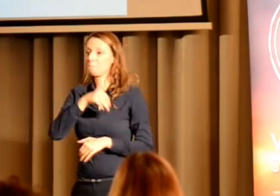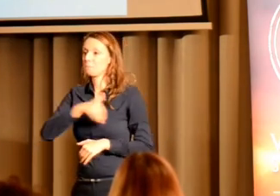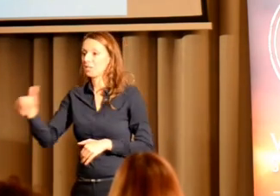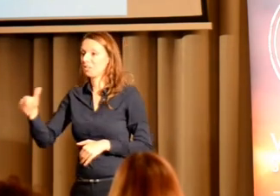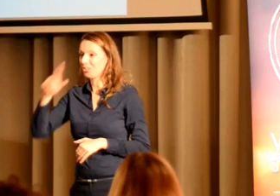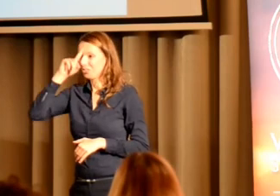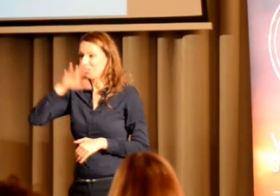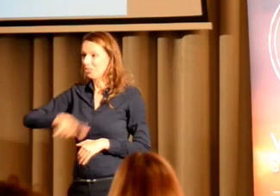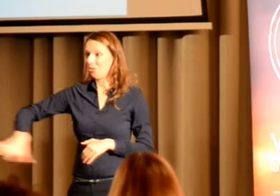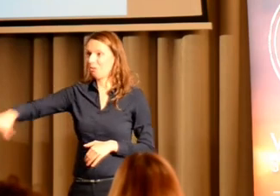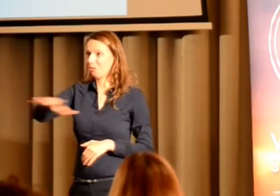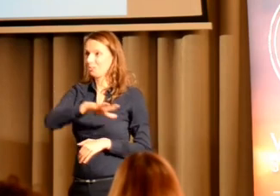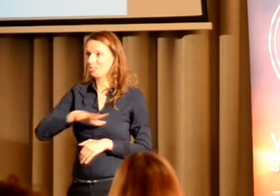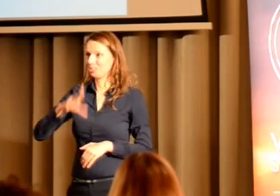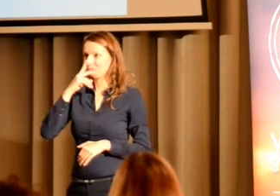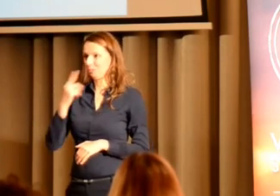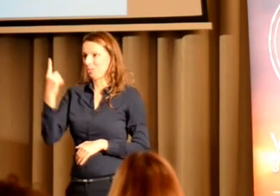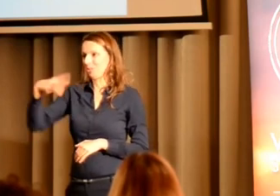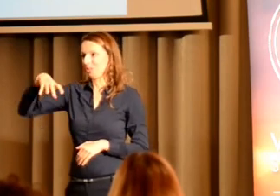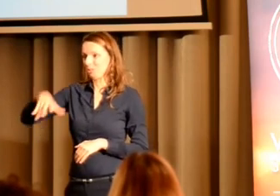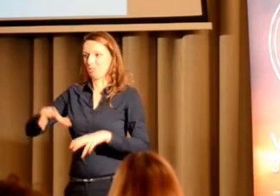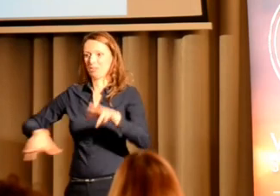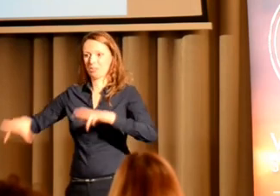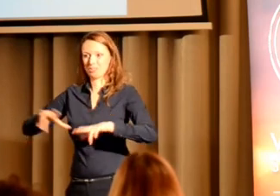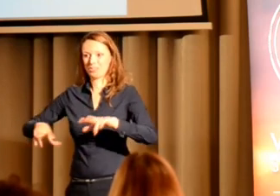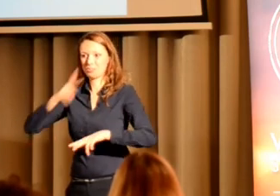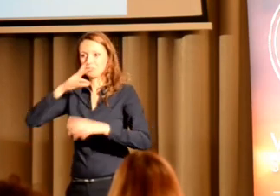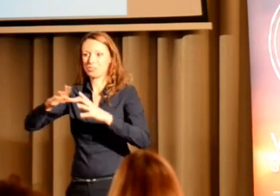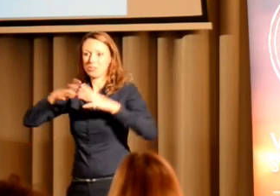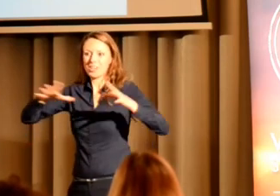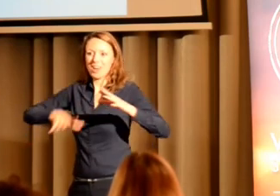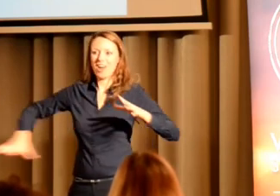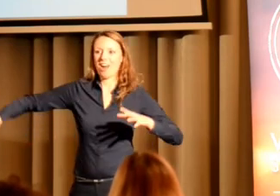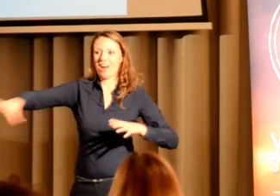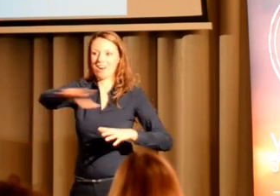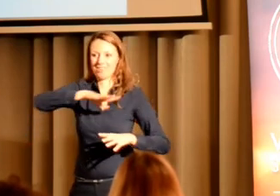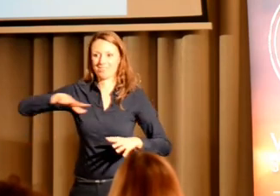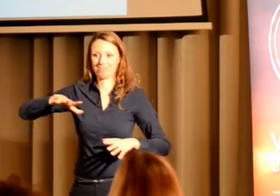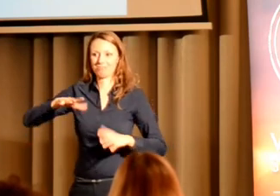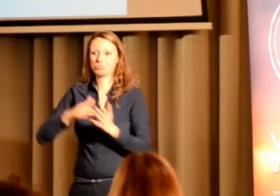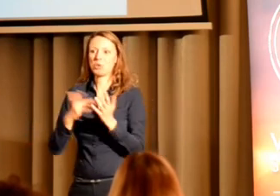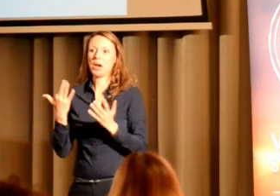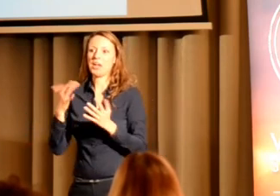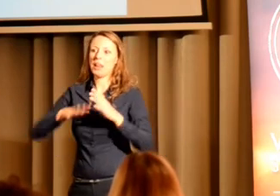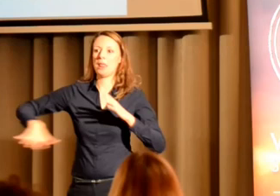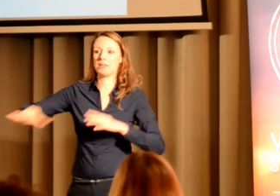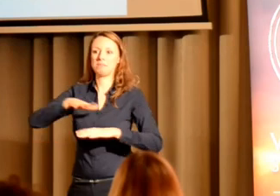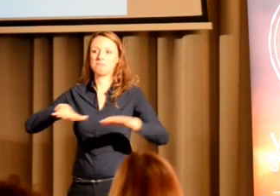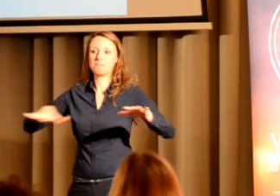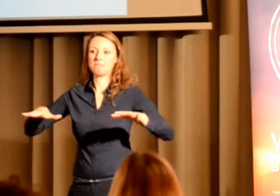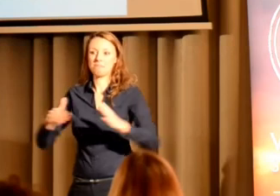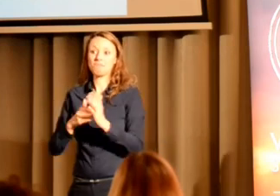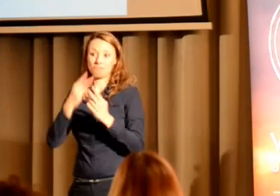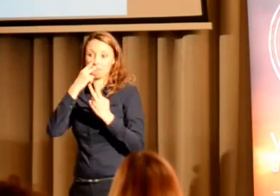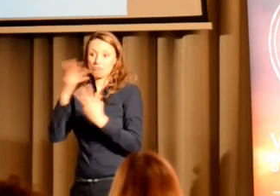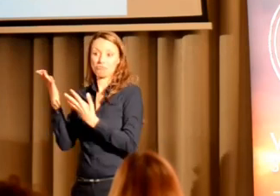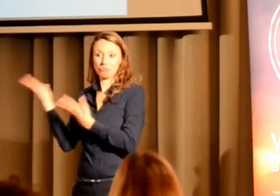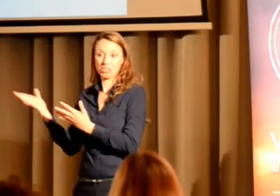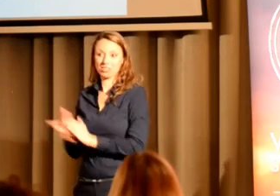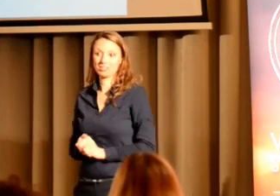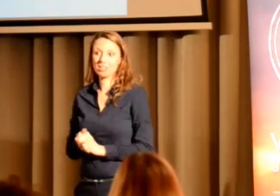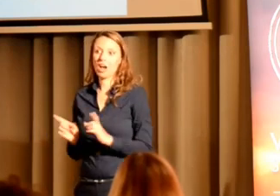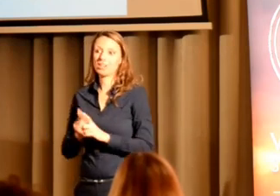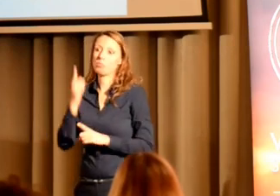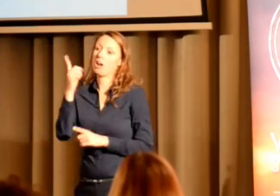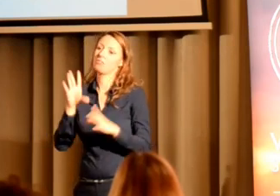grupa rodzinna. To pokazuje, jak ogromnej przestrzeni wymagają te drapieżniki i pokazują także jedną